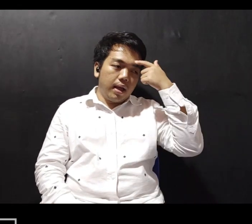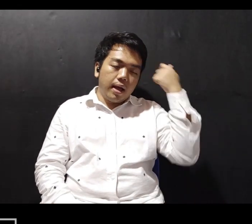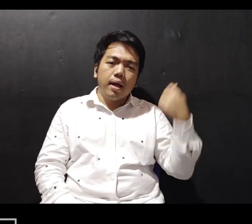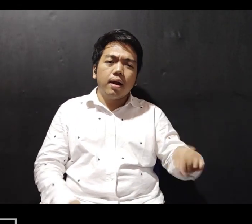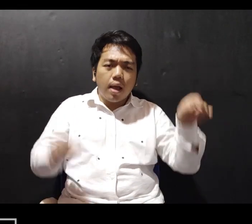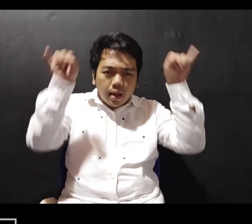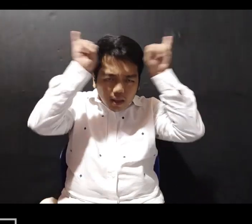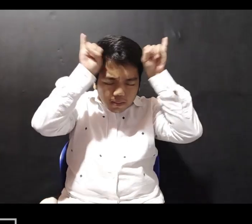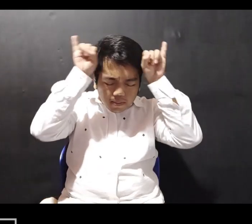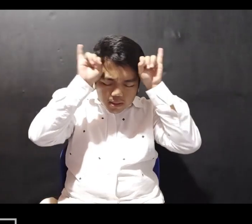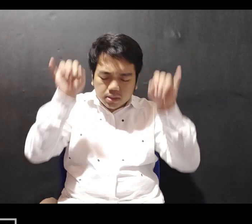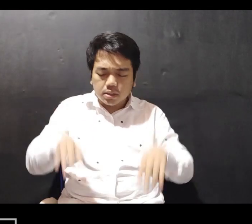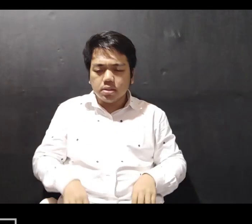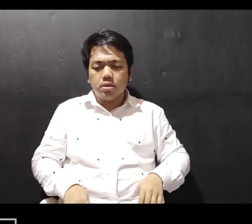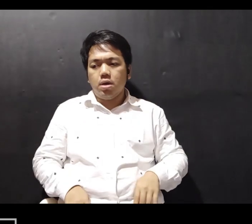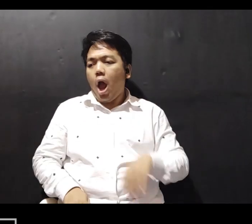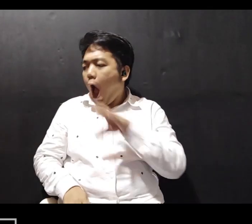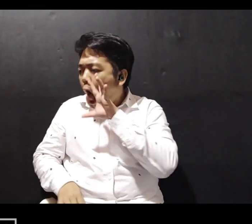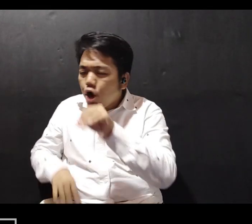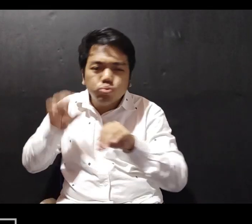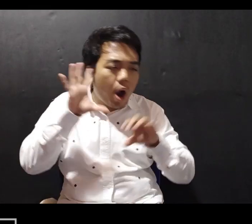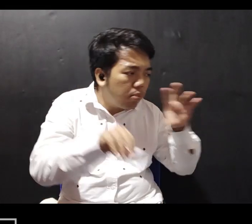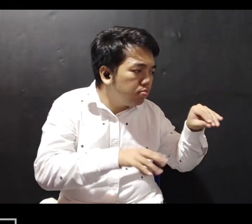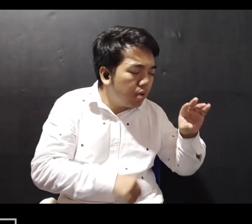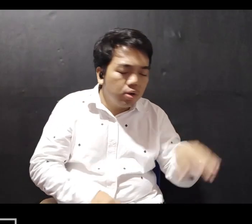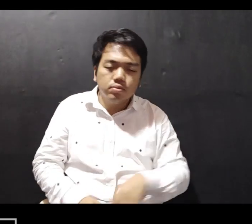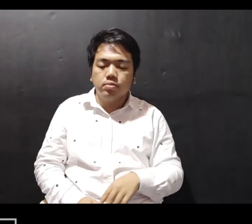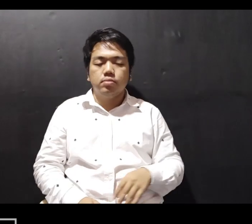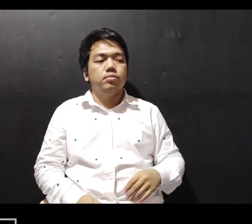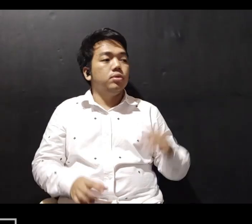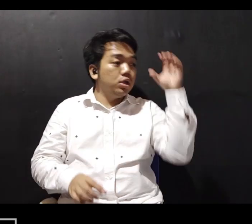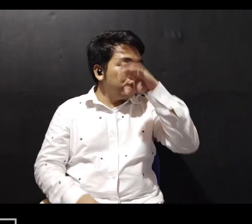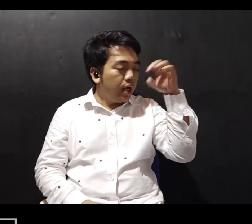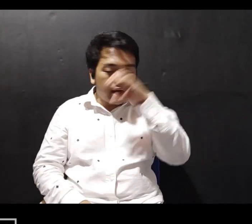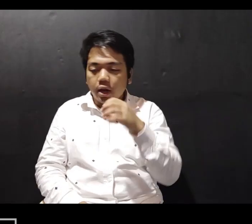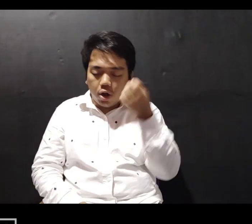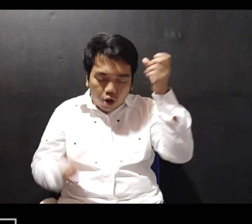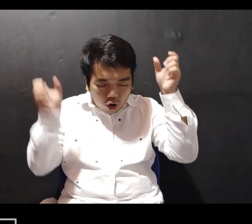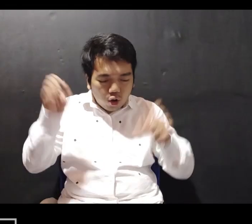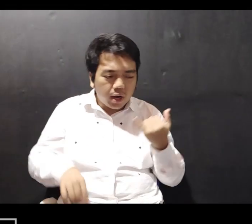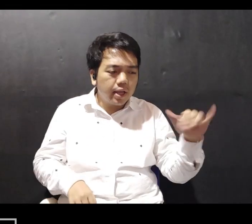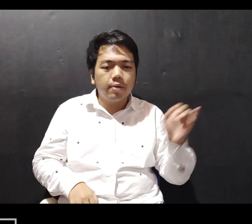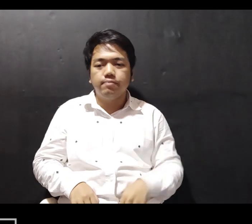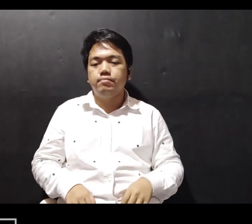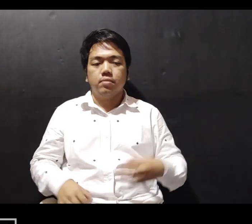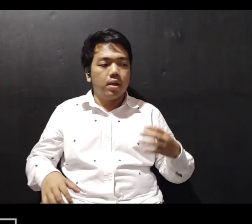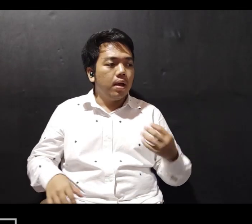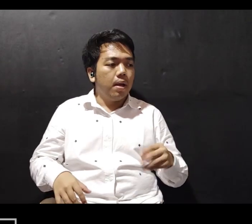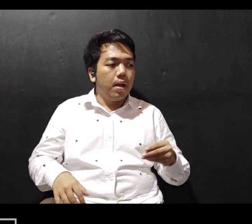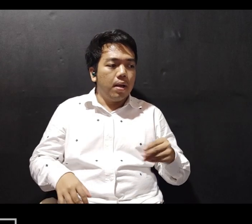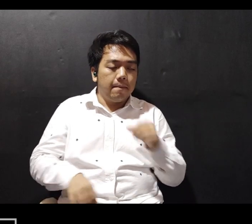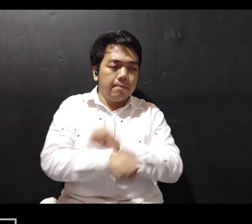sama seperti singa yang mengaum-ngaum, mencari orang yang dapat ditelannya." Ayat 9 berkata, "Lawanlah dia dengan iman yang